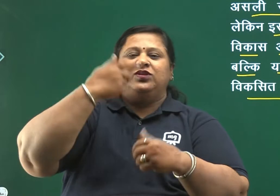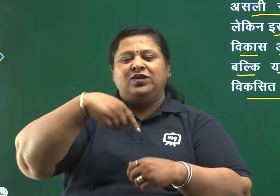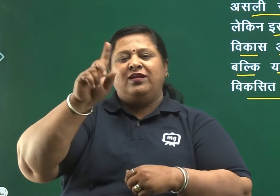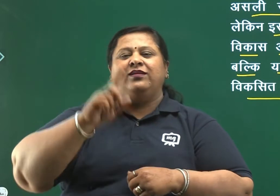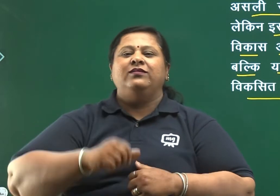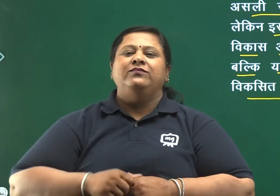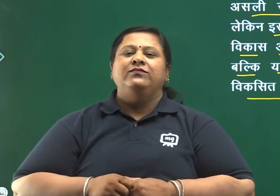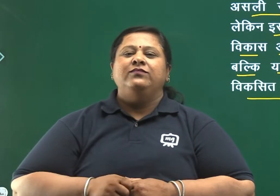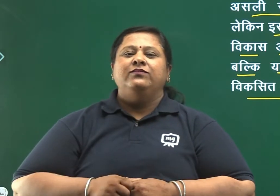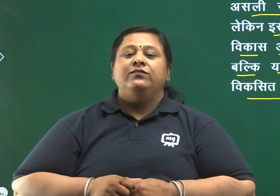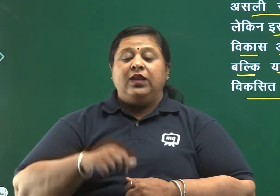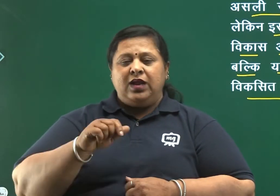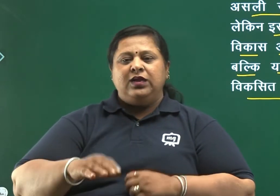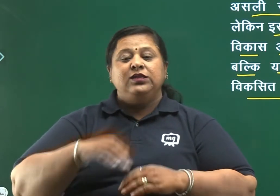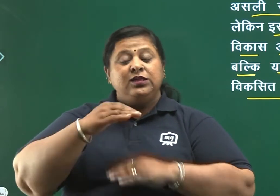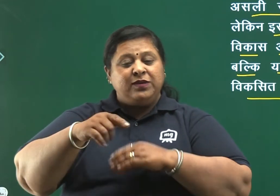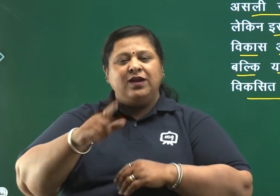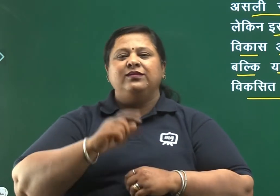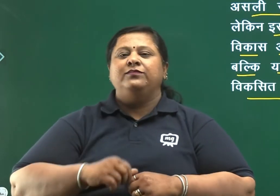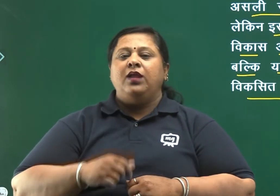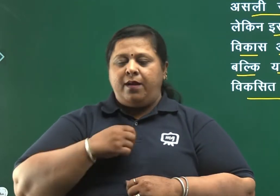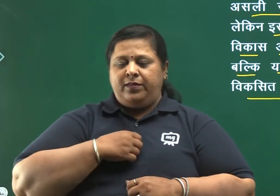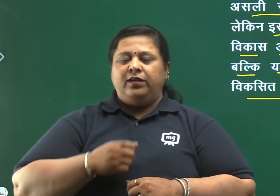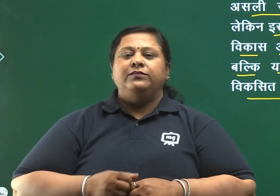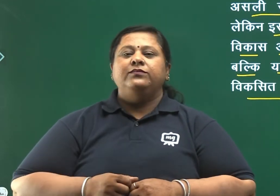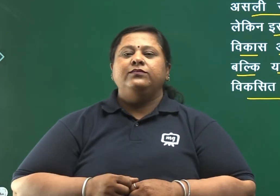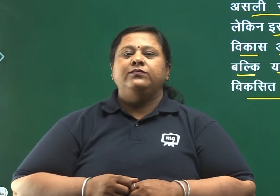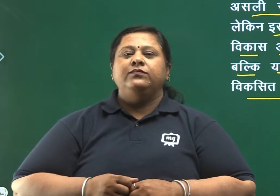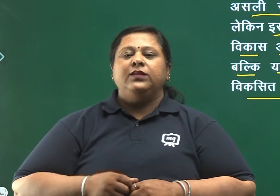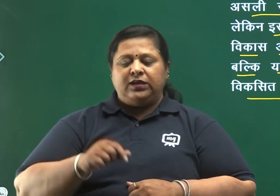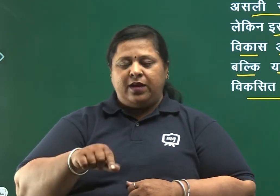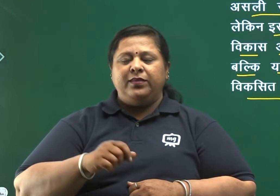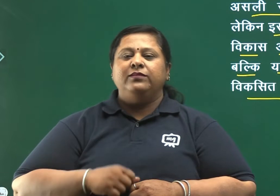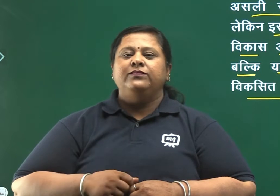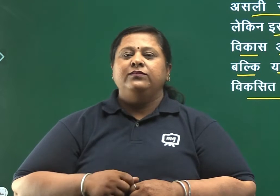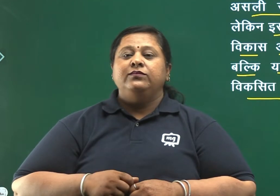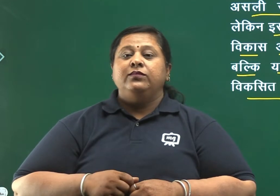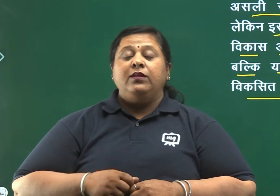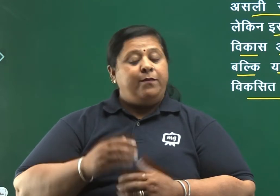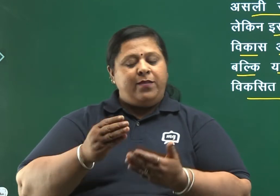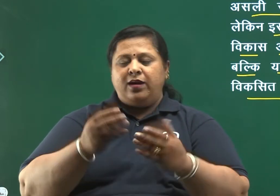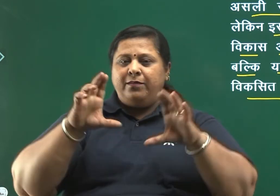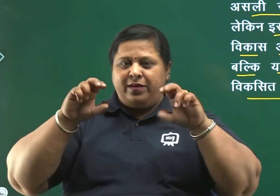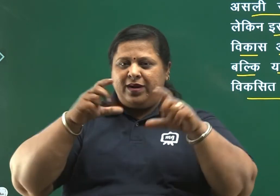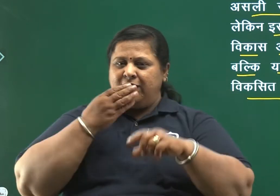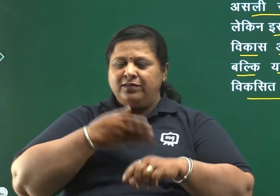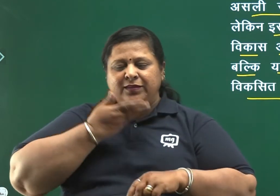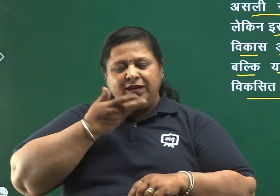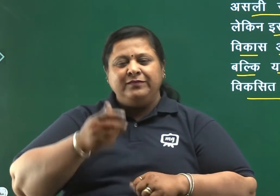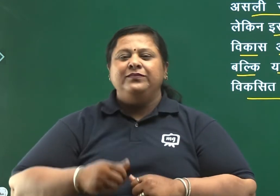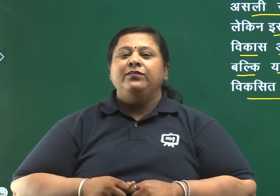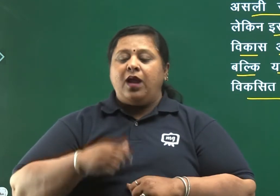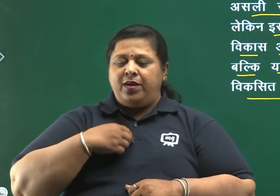है। इस प्रकार से हमने आज यहाँ पर यह पाठ पढ़ा। अब